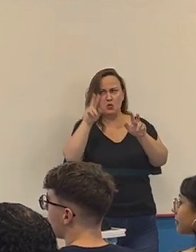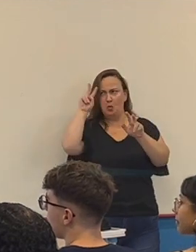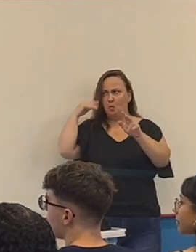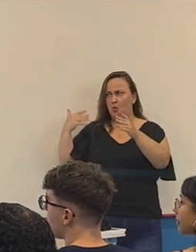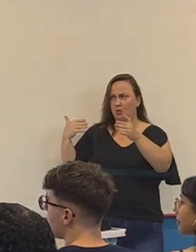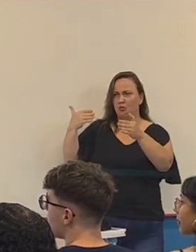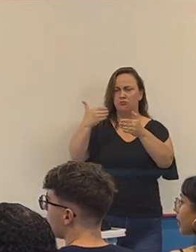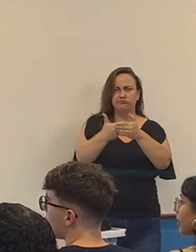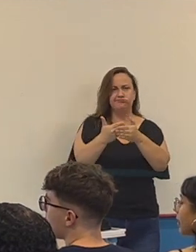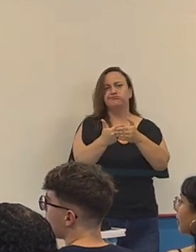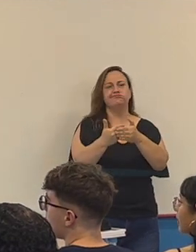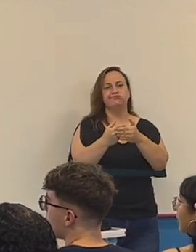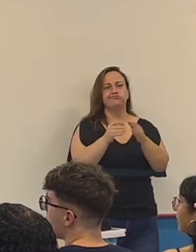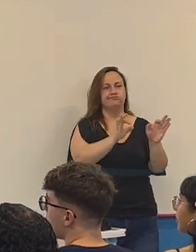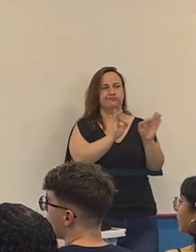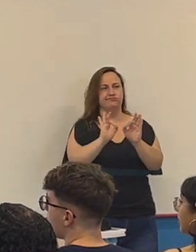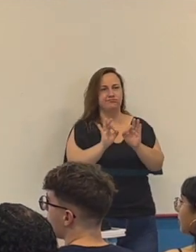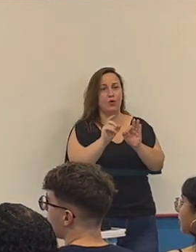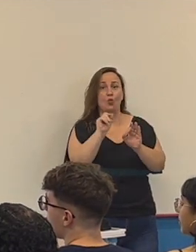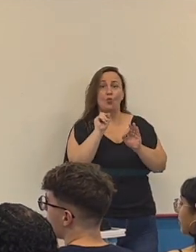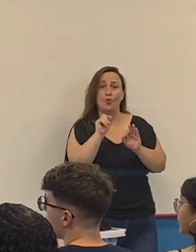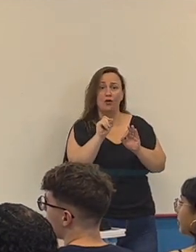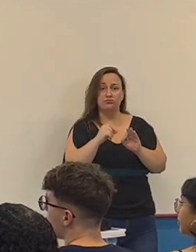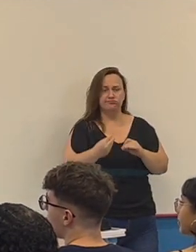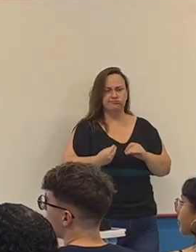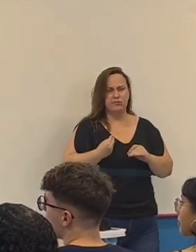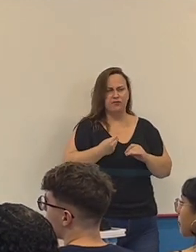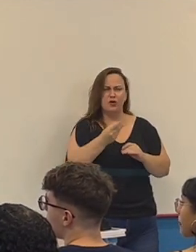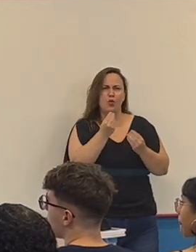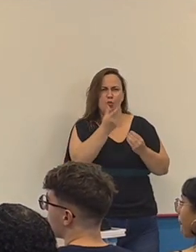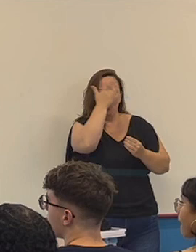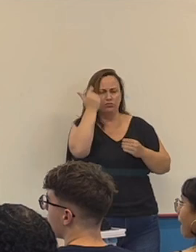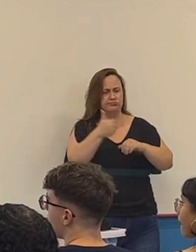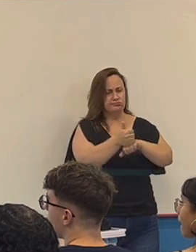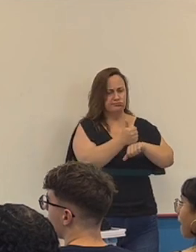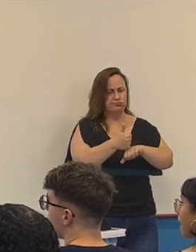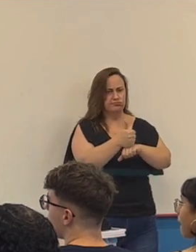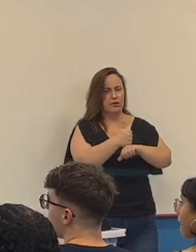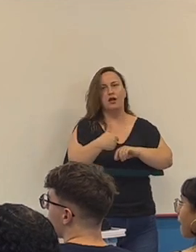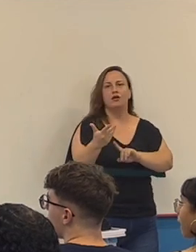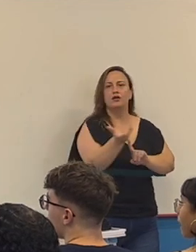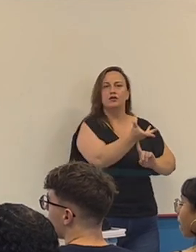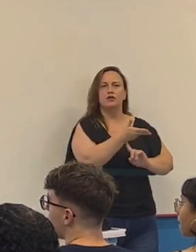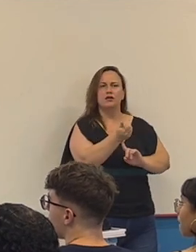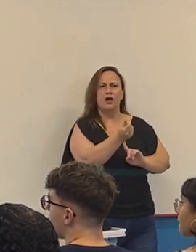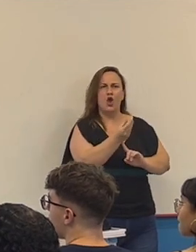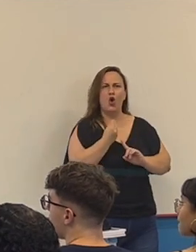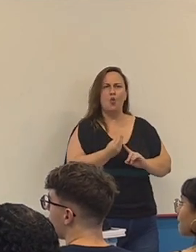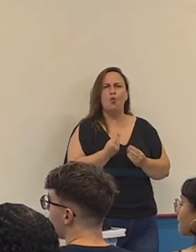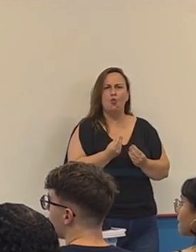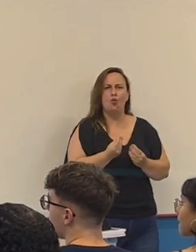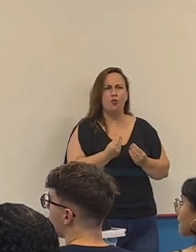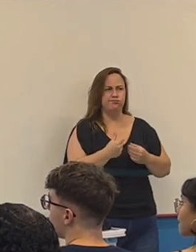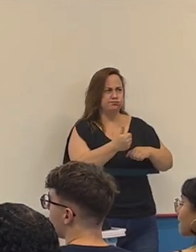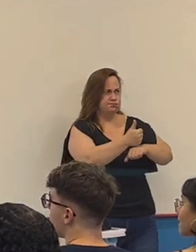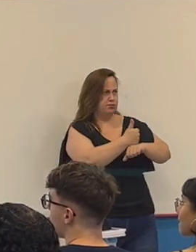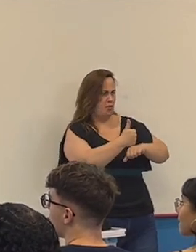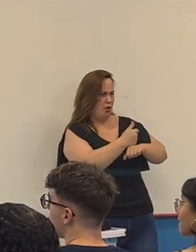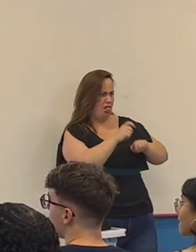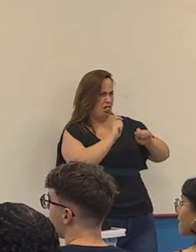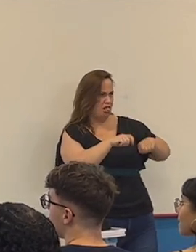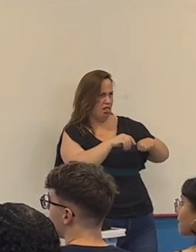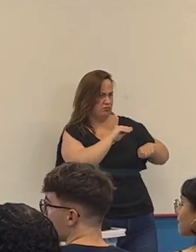do que é a vida de artista, né? Como viver disso, porque o artista precisa pagar